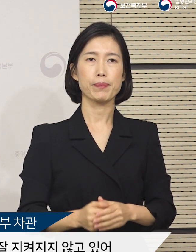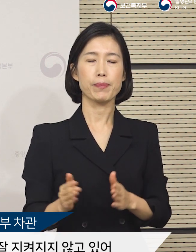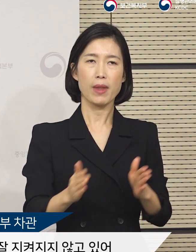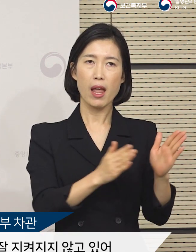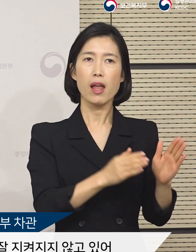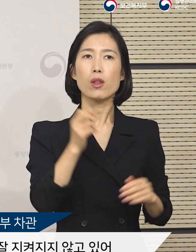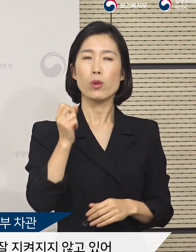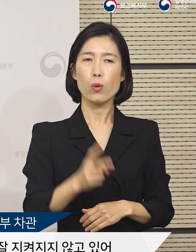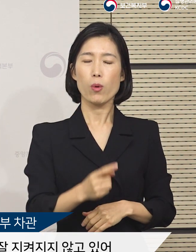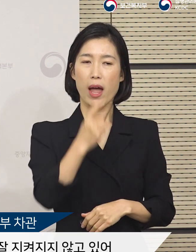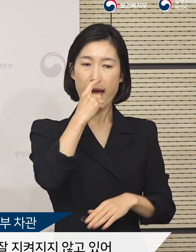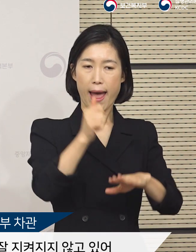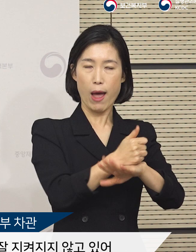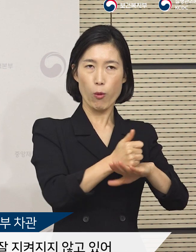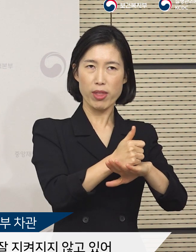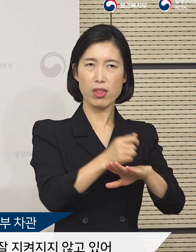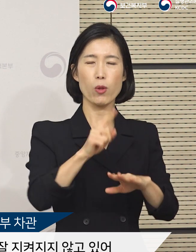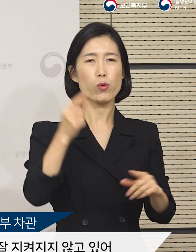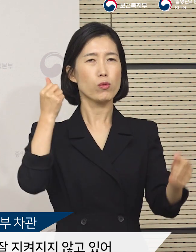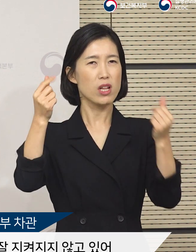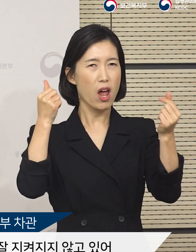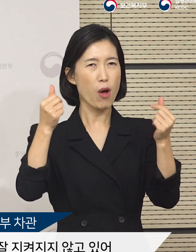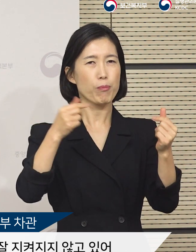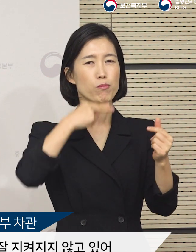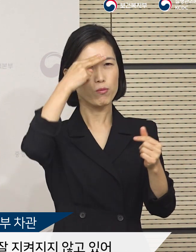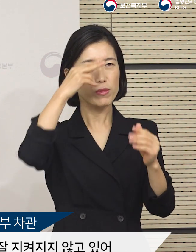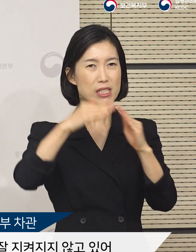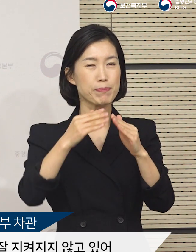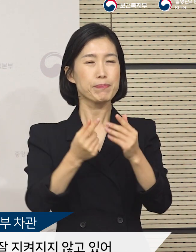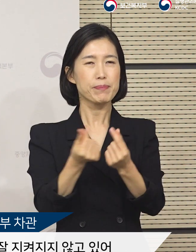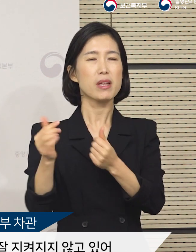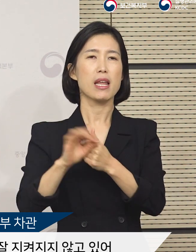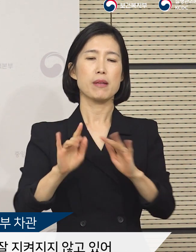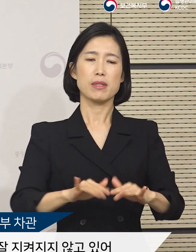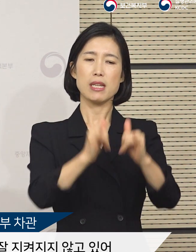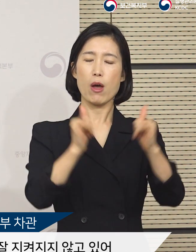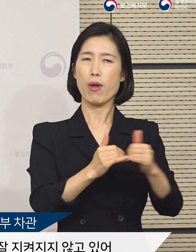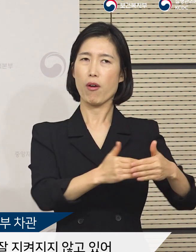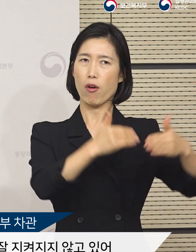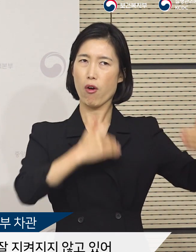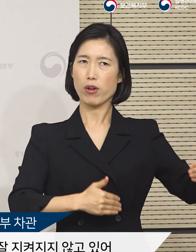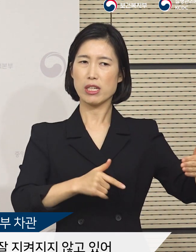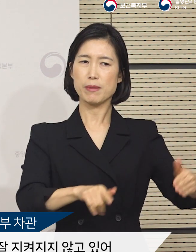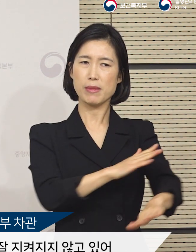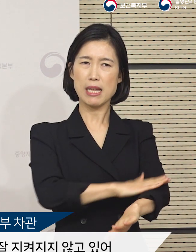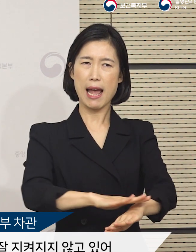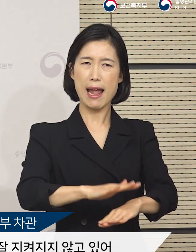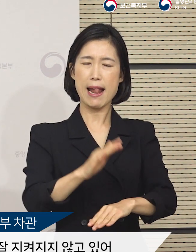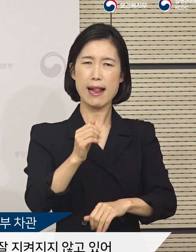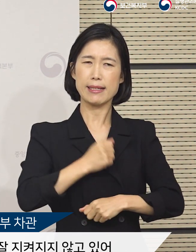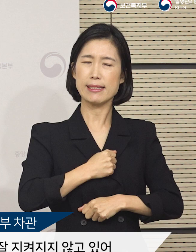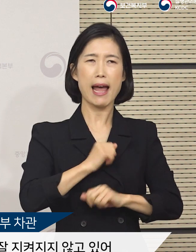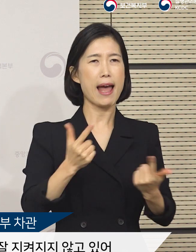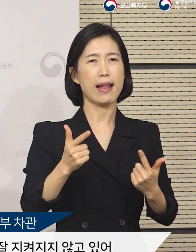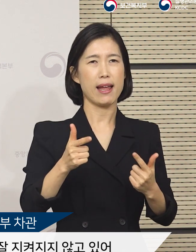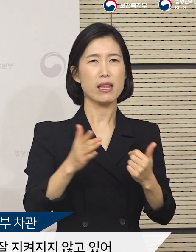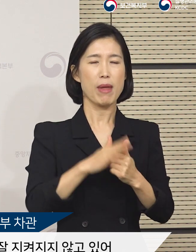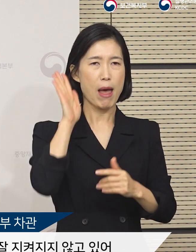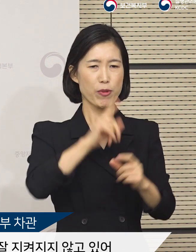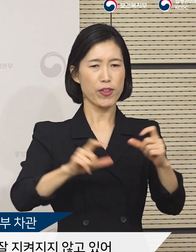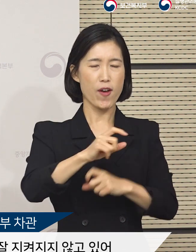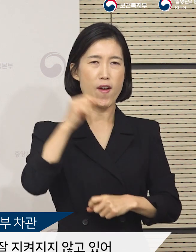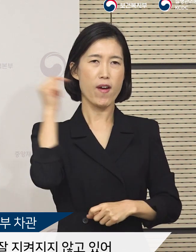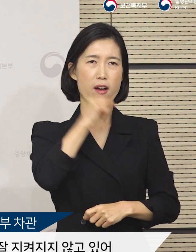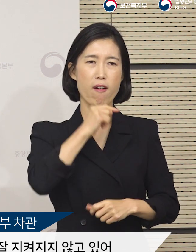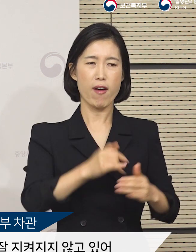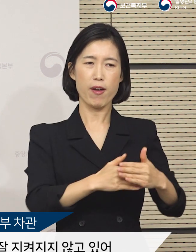한편 학원과 유흥시설에 대해서도 사회적 거리두기가 잘 지켜지지 않고 있어 강화된